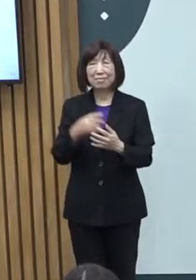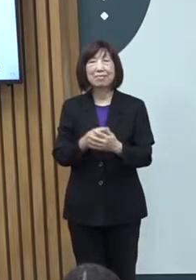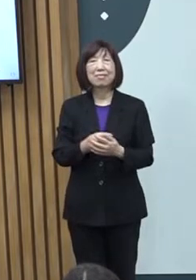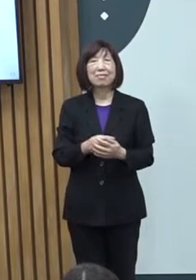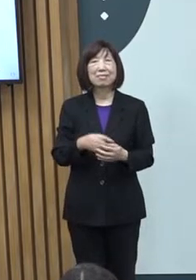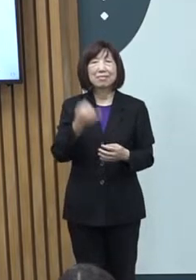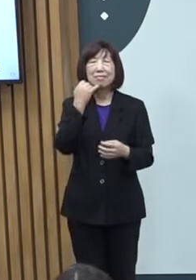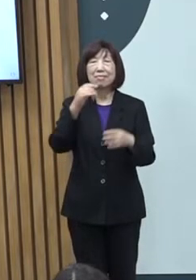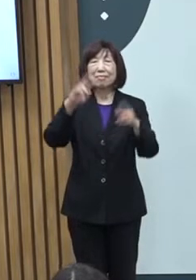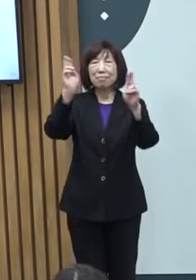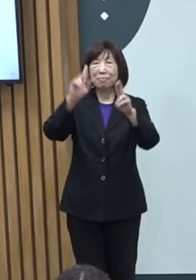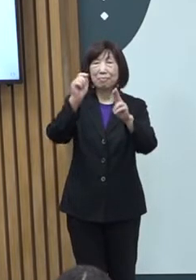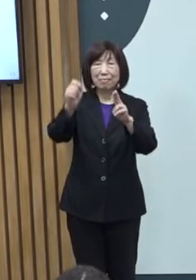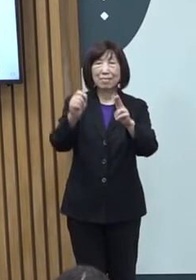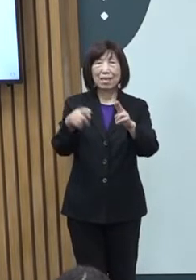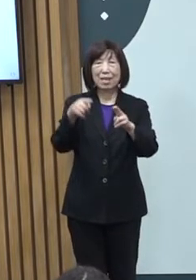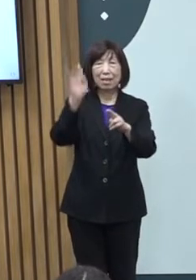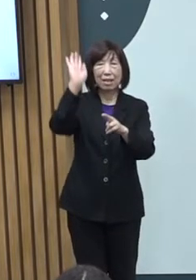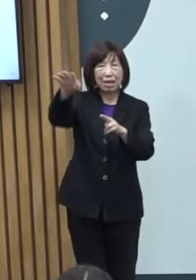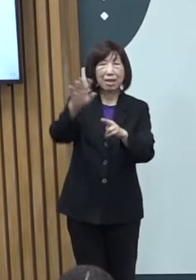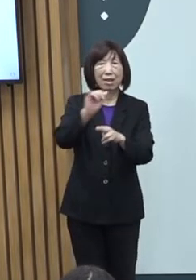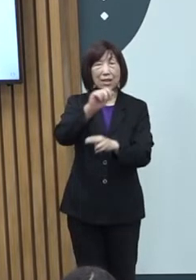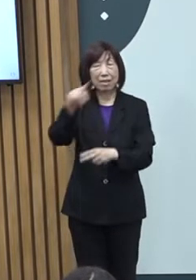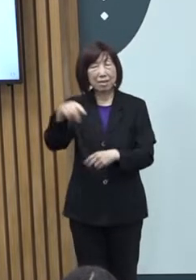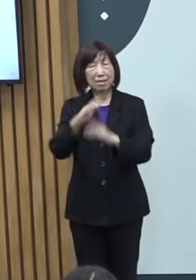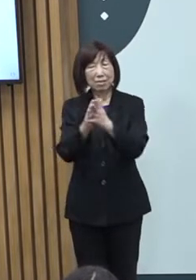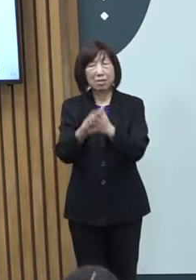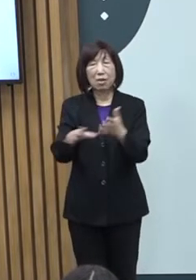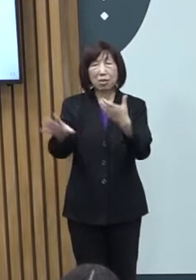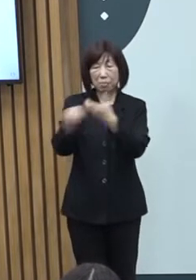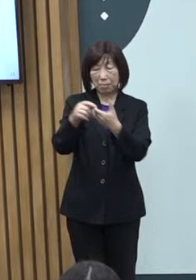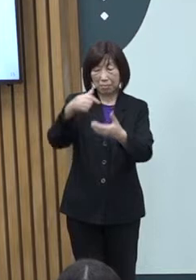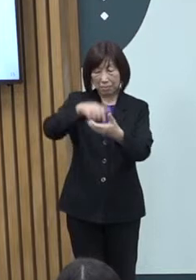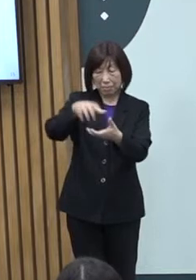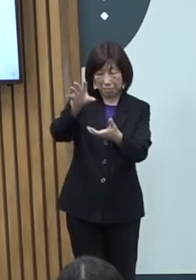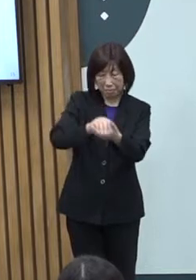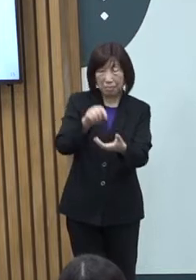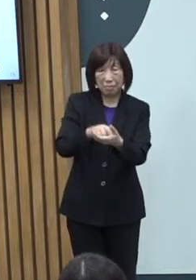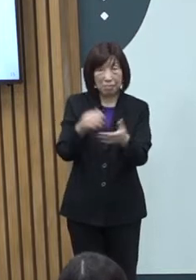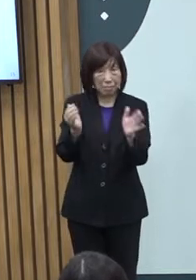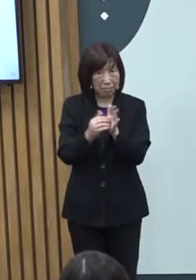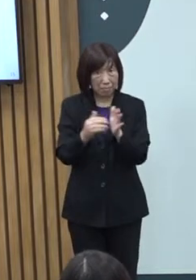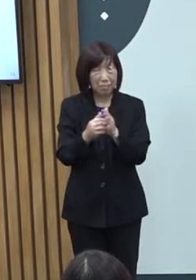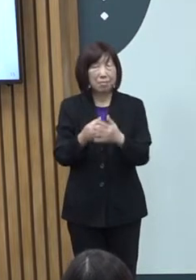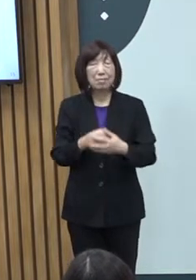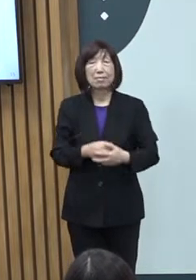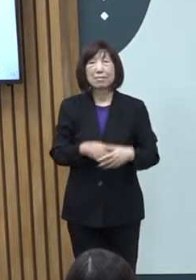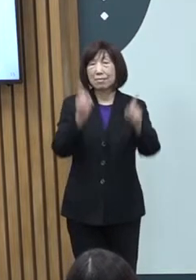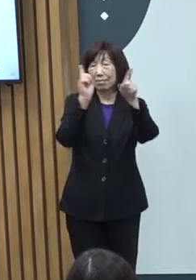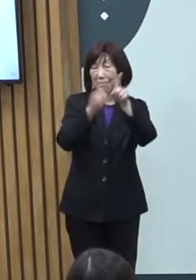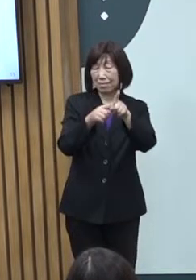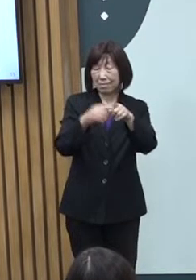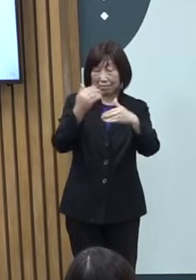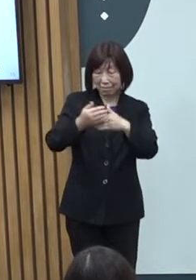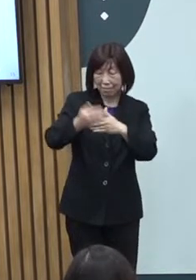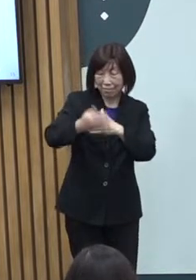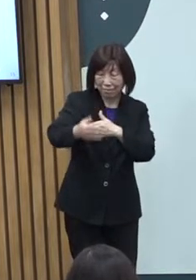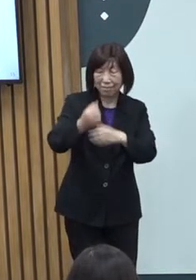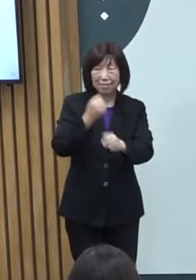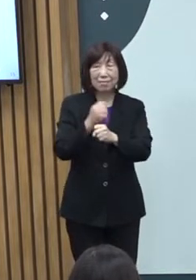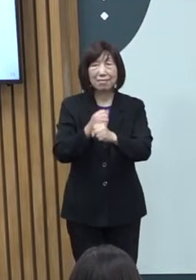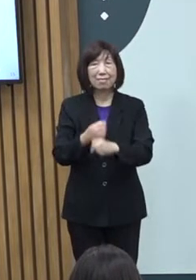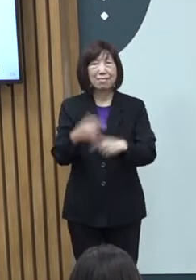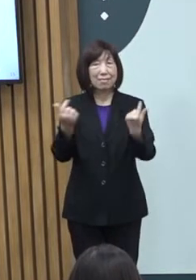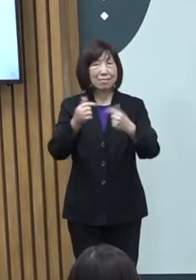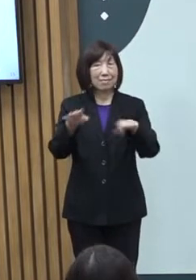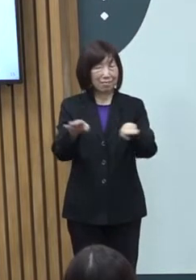者是电子支付机构业者的 APP 哈。那下载了之后呢，简单的几个步骤就可以来缴税了。 首